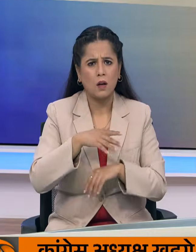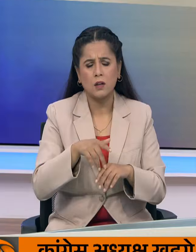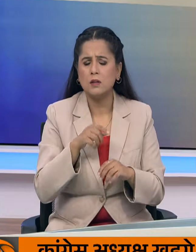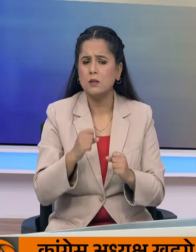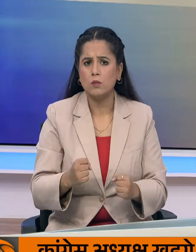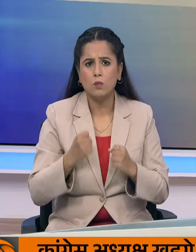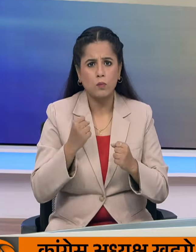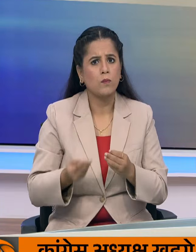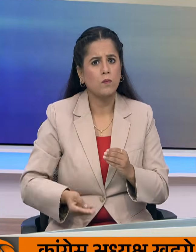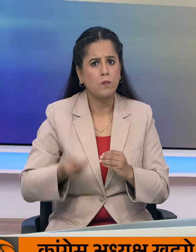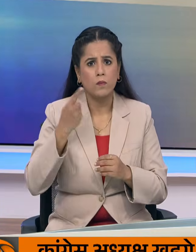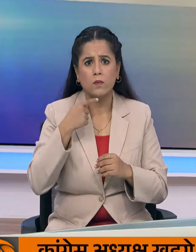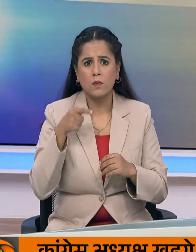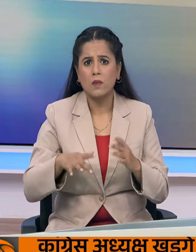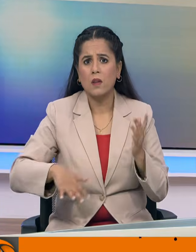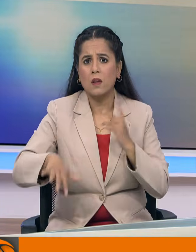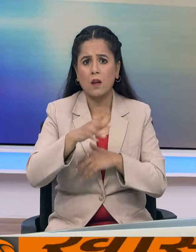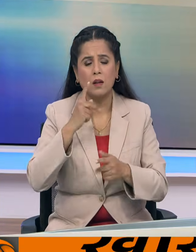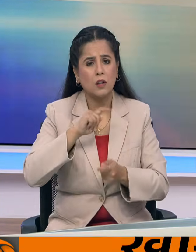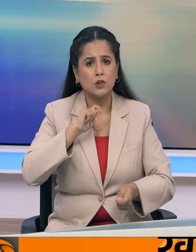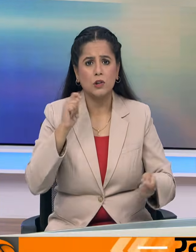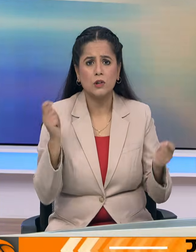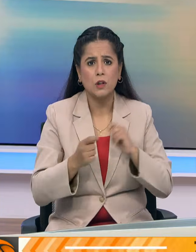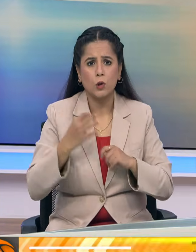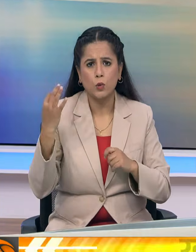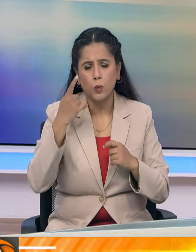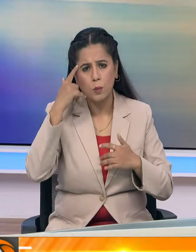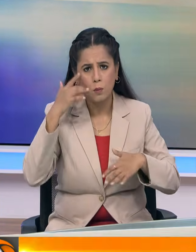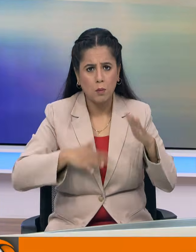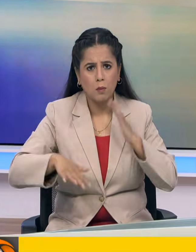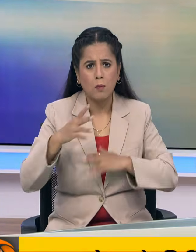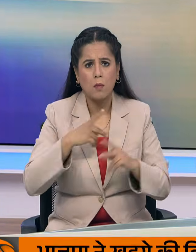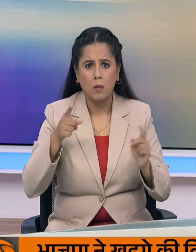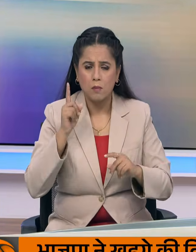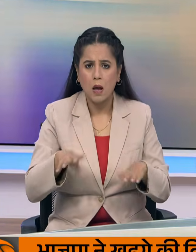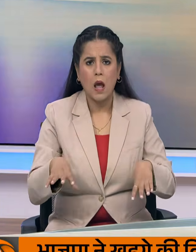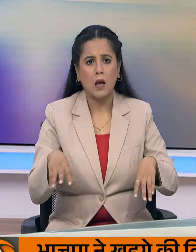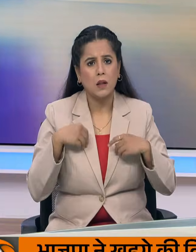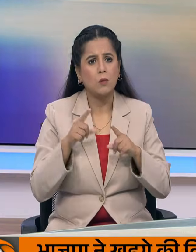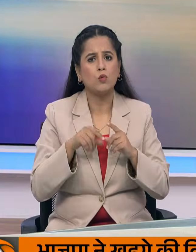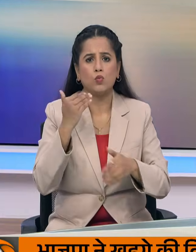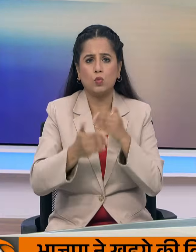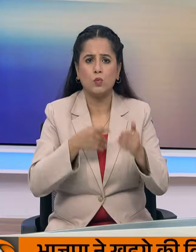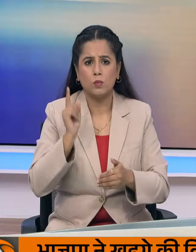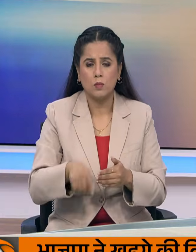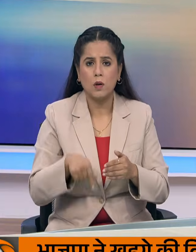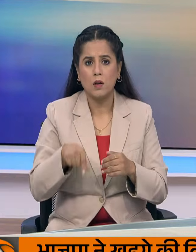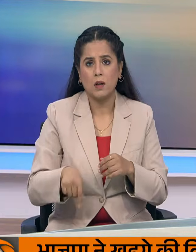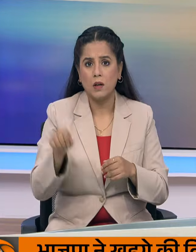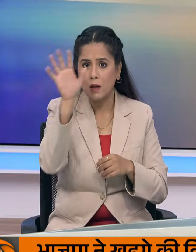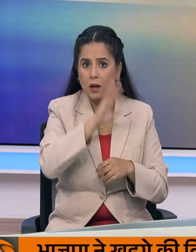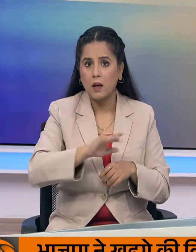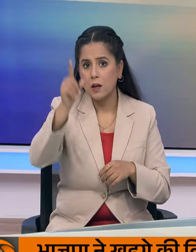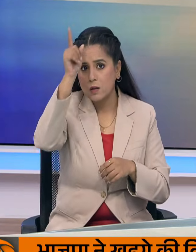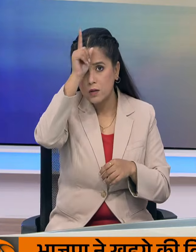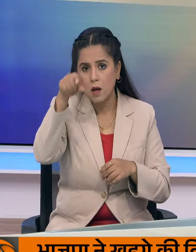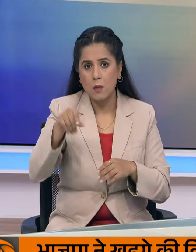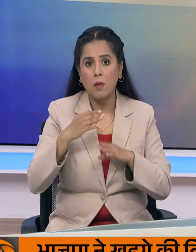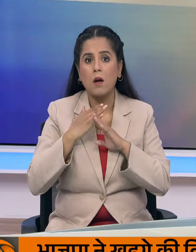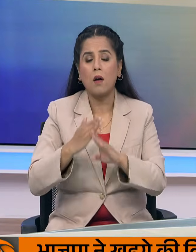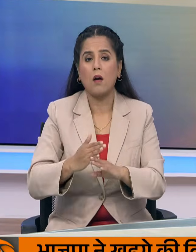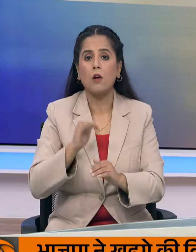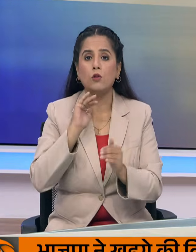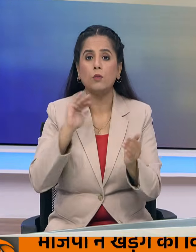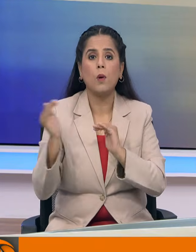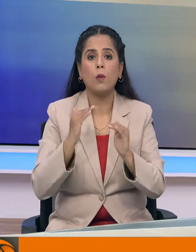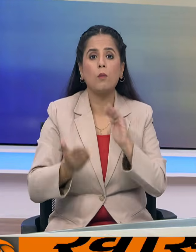किया। उन्होंने बदलते माहौल के अनुरूप नई रणनीति अपनाने पर जोर दिया और भारत जर्मनी के रक्षा औद्योगिक सहयोग को